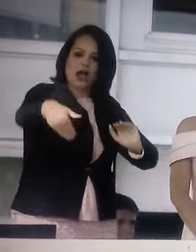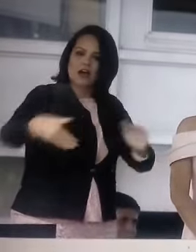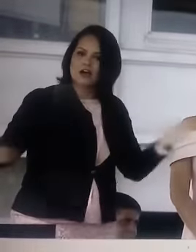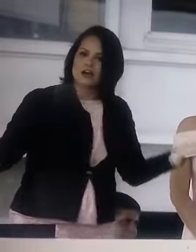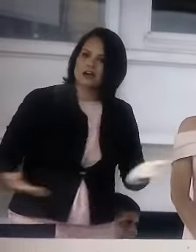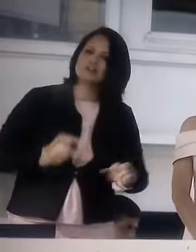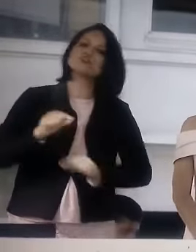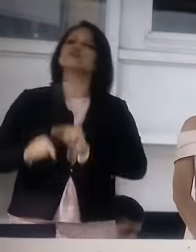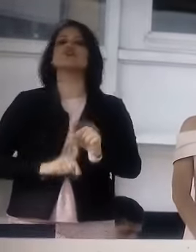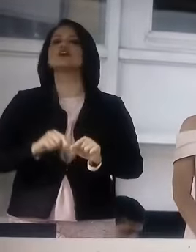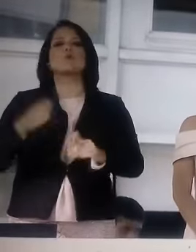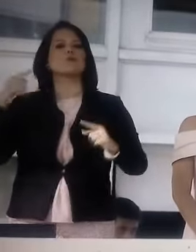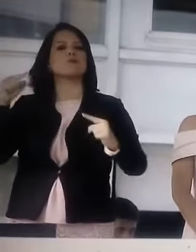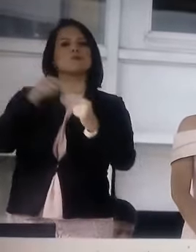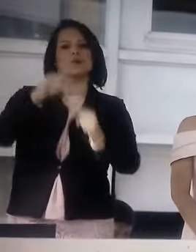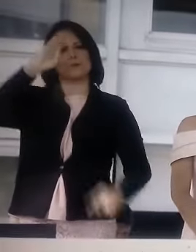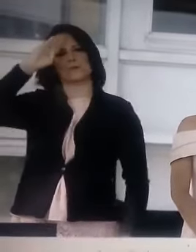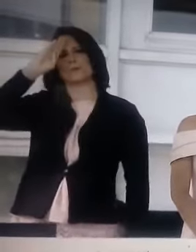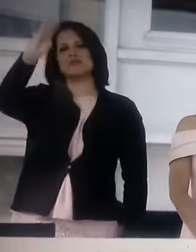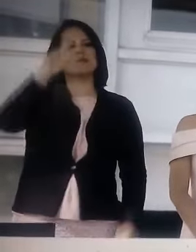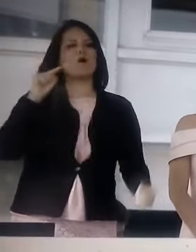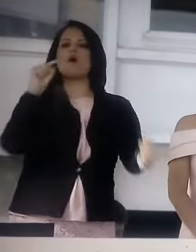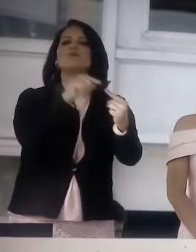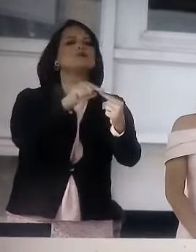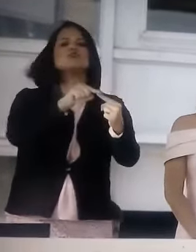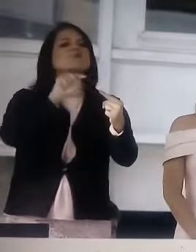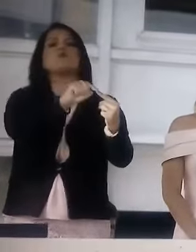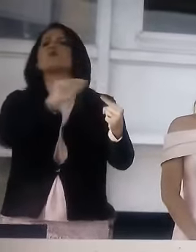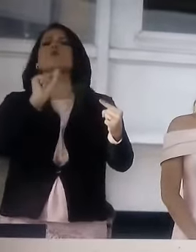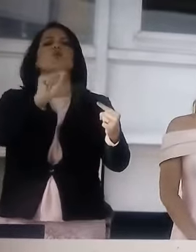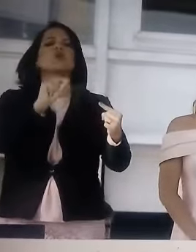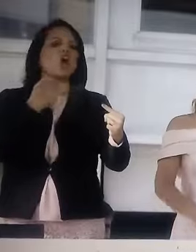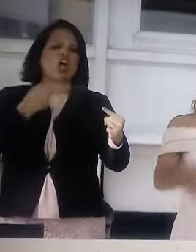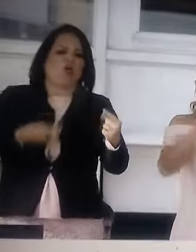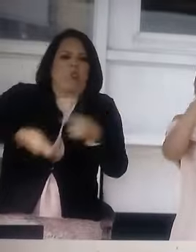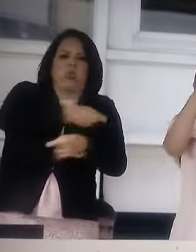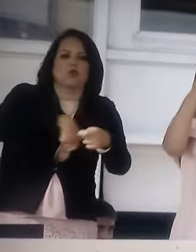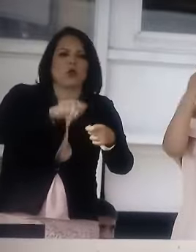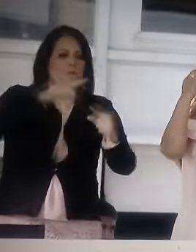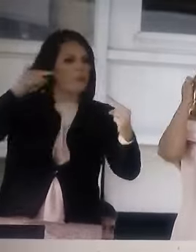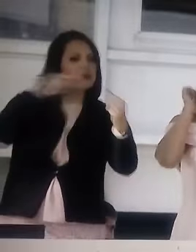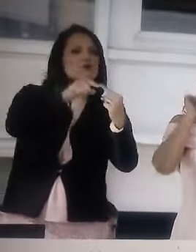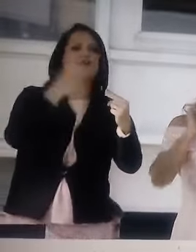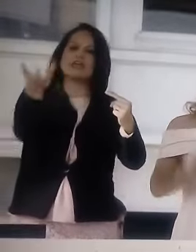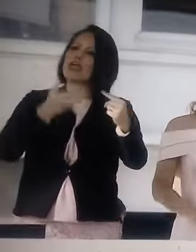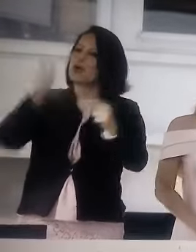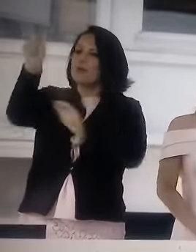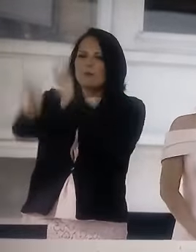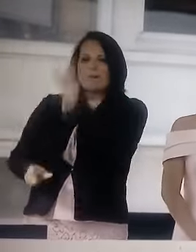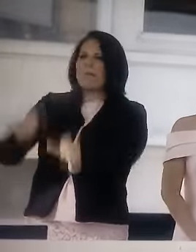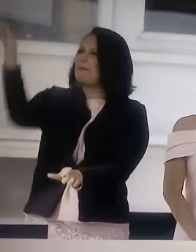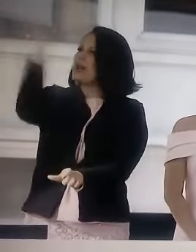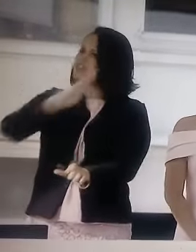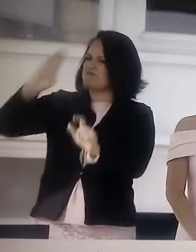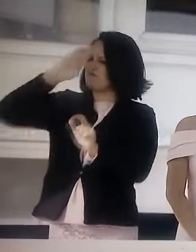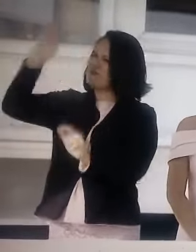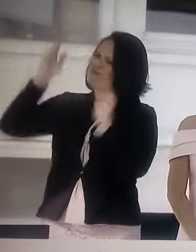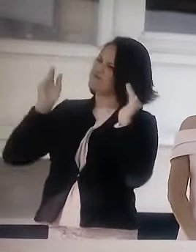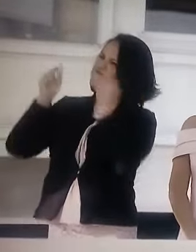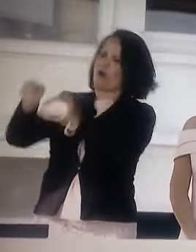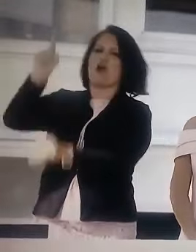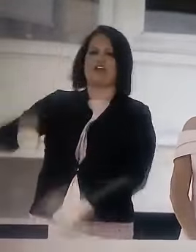de agora tem um propósito comum e inegociável: os interesses dos brasileiros em primeiro lugar.